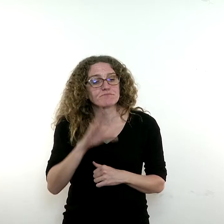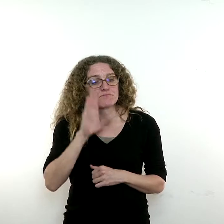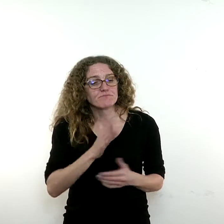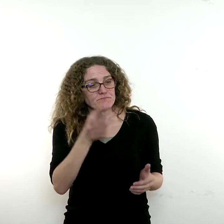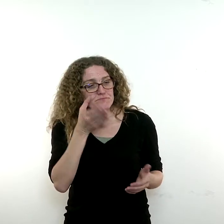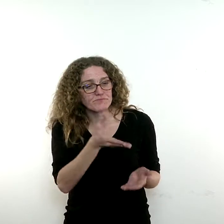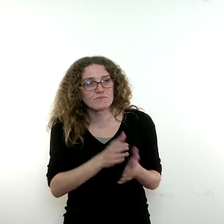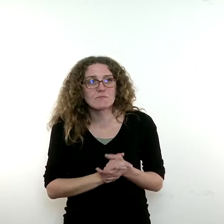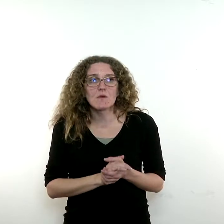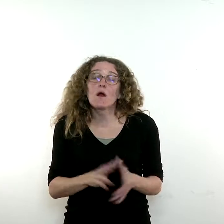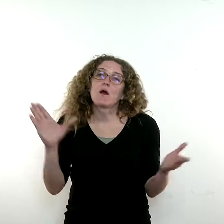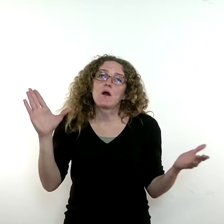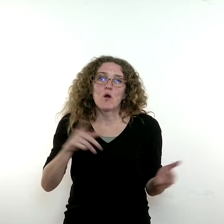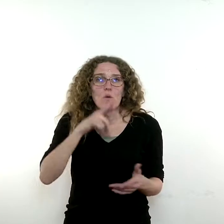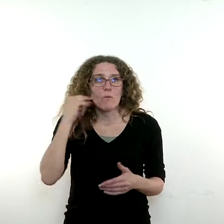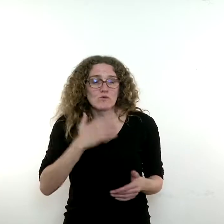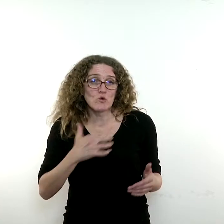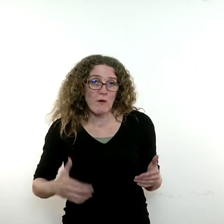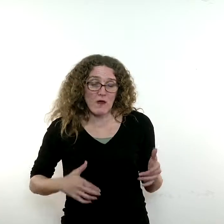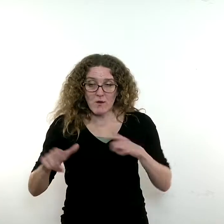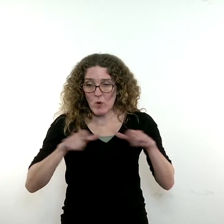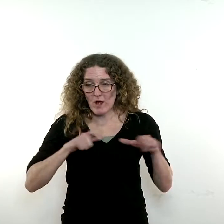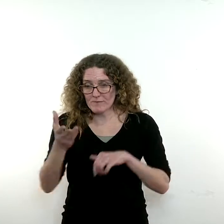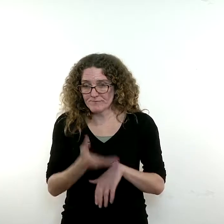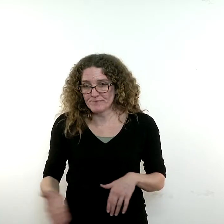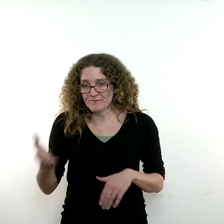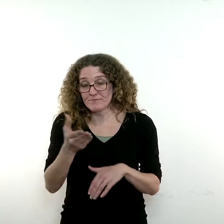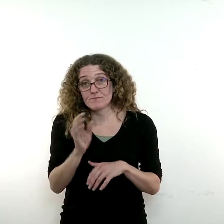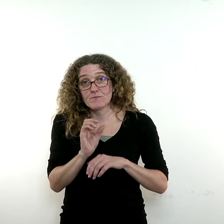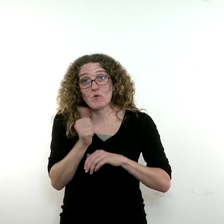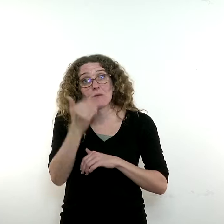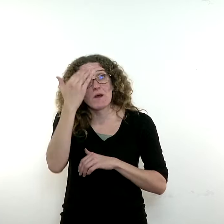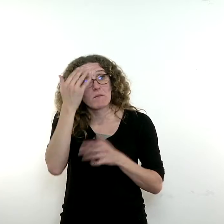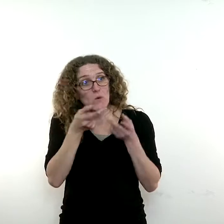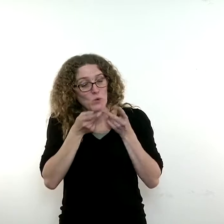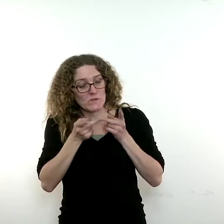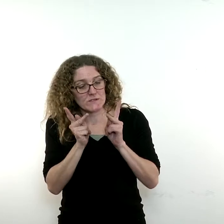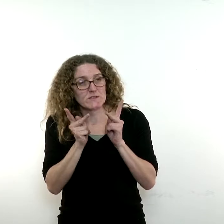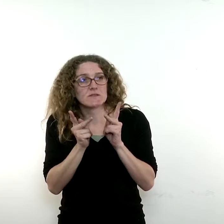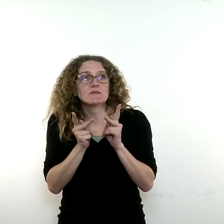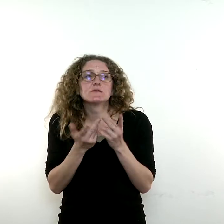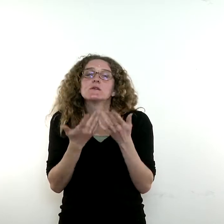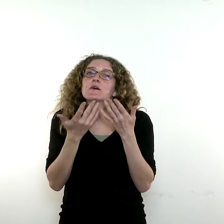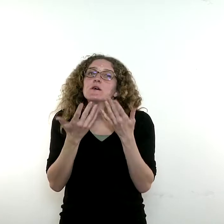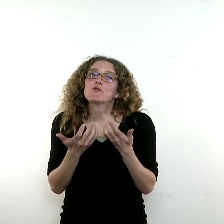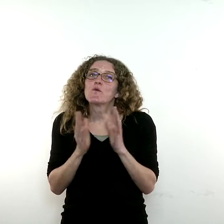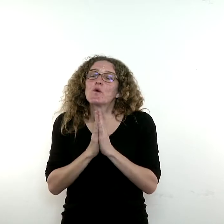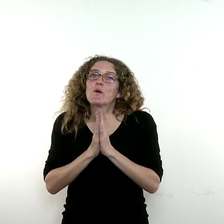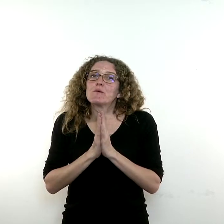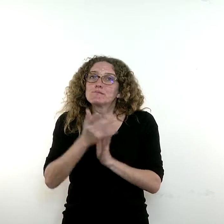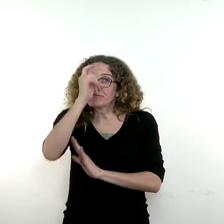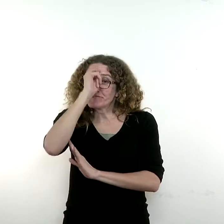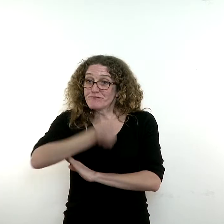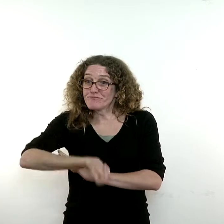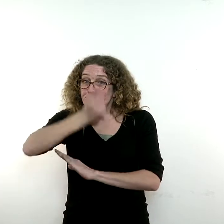Monsieur le maire, chers collègues, tout d'abord, monsieur le maire, si vous le permettez, je voudrais avoir un petit mot de